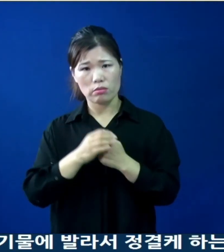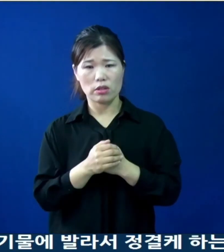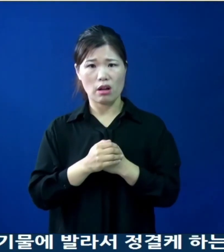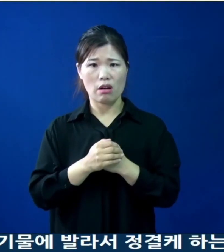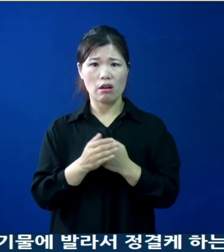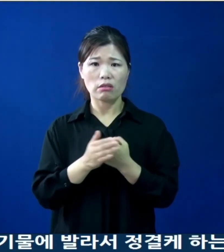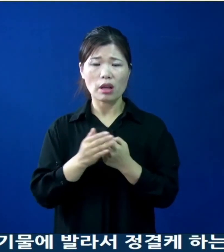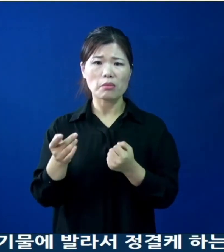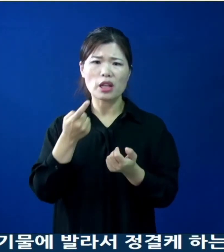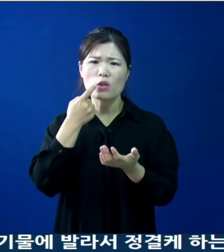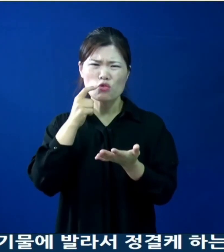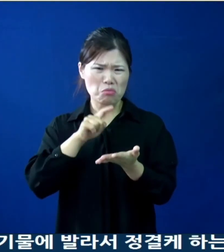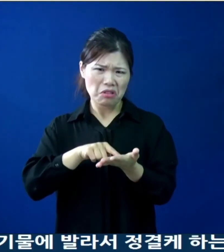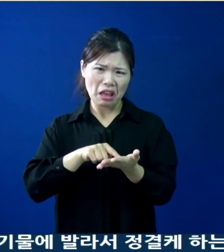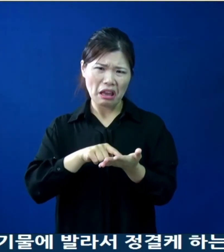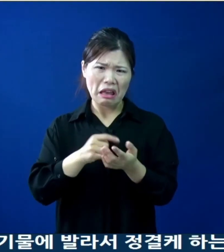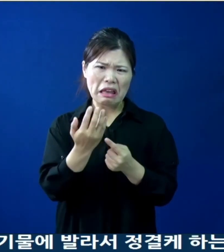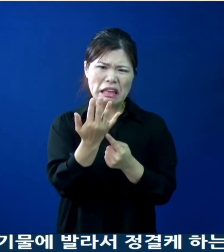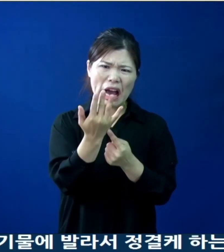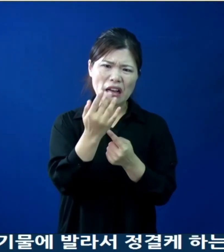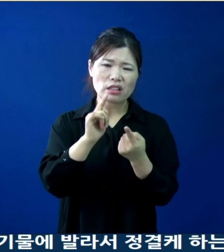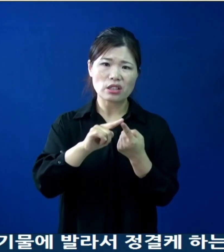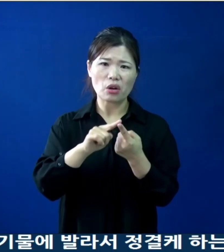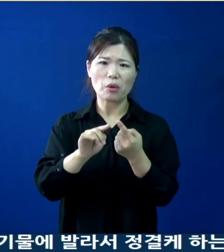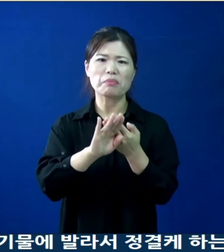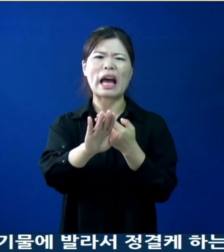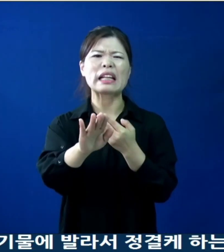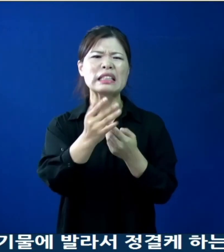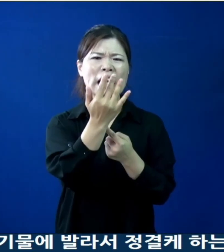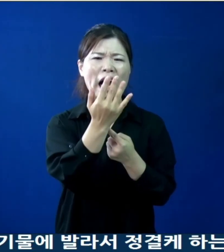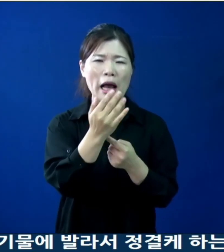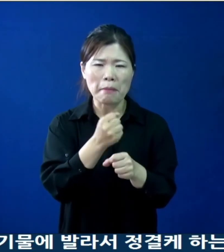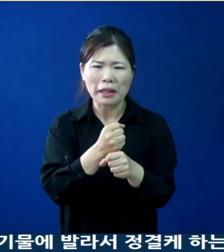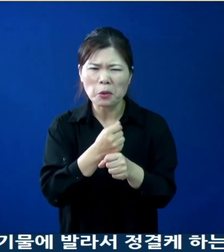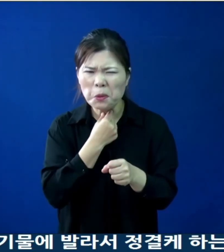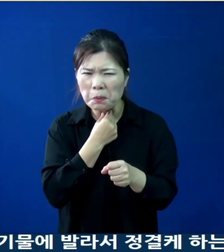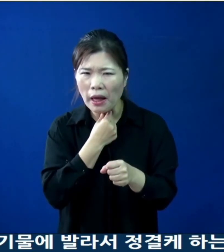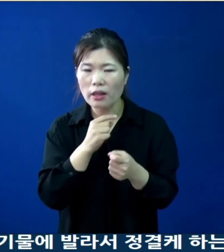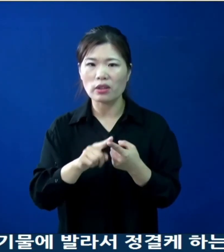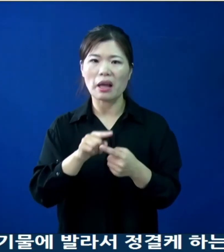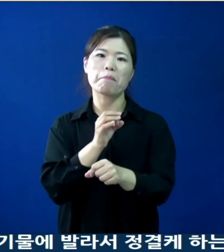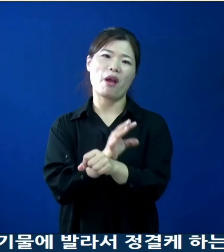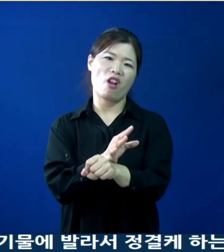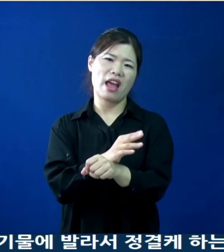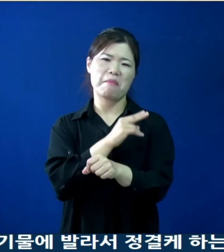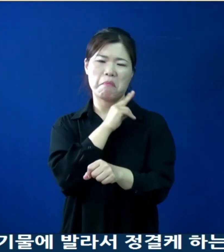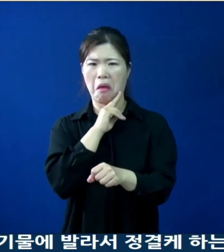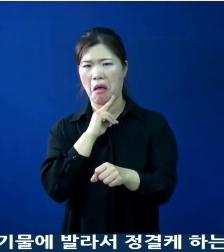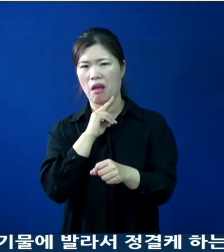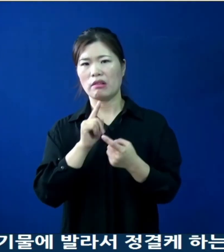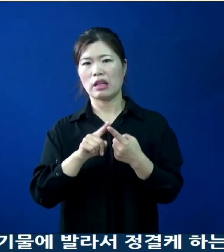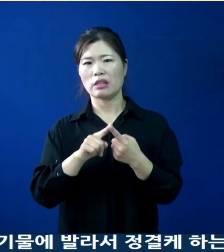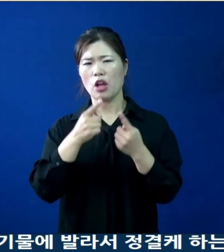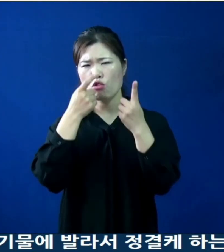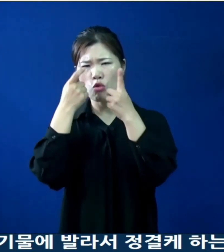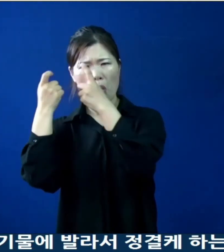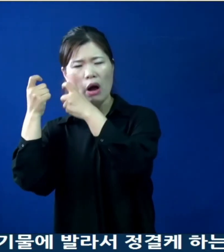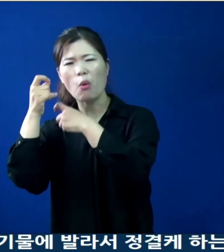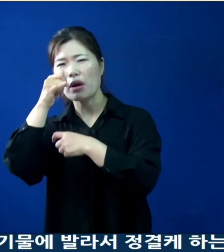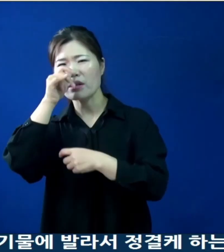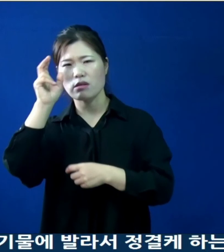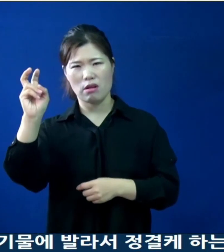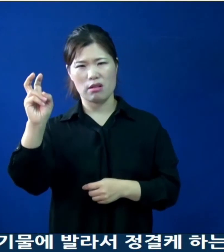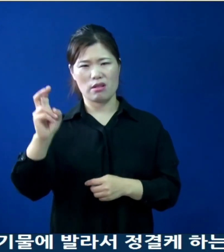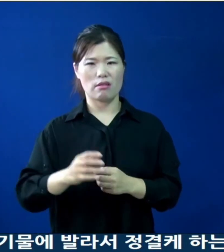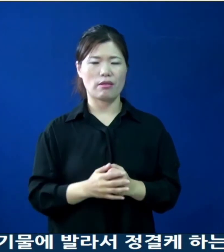손쉽게 아까 향처럼 다른 향을 만들고 싶은 그런 편리함이 우리를 유혹하는 요소들이 있었을 것